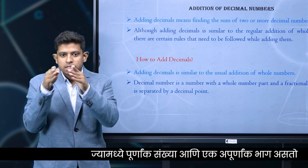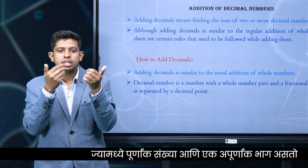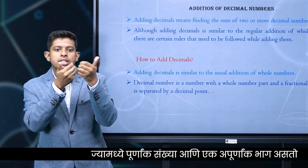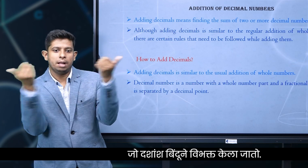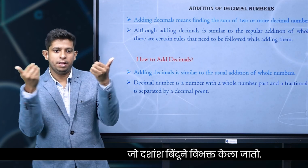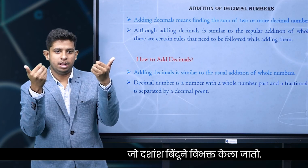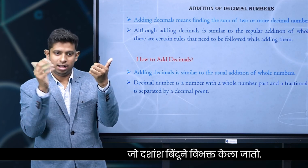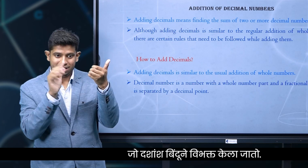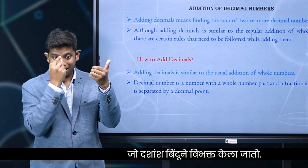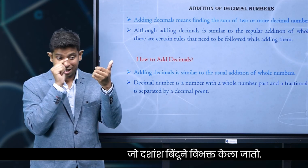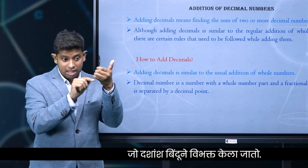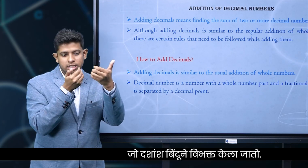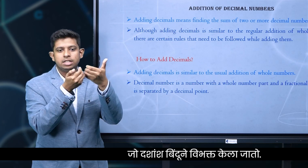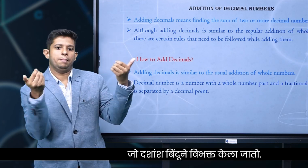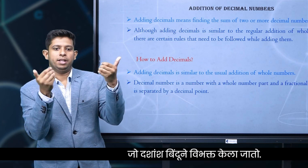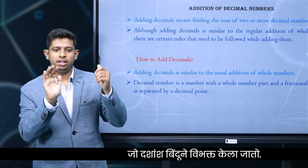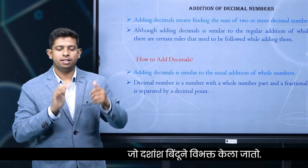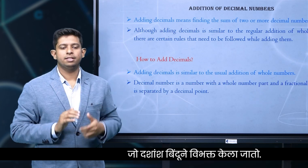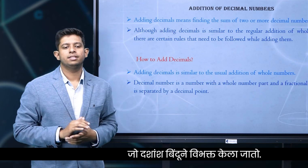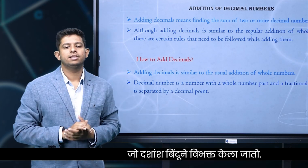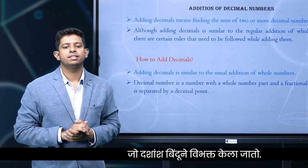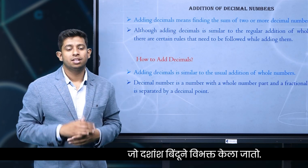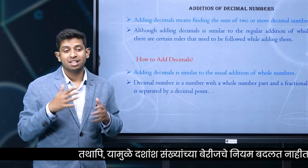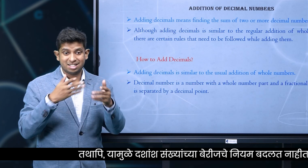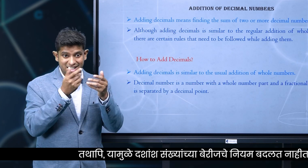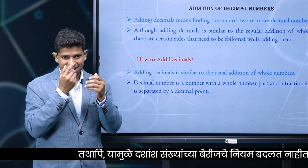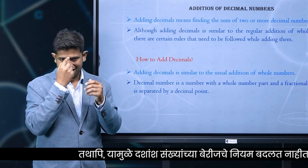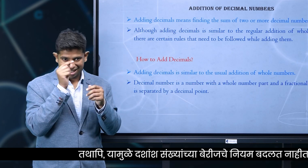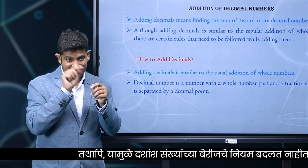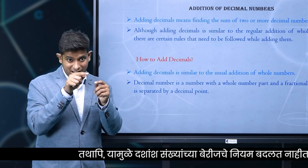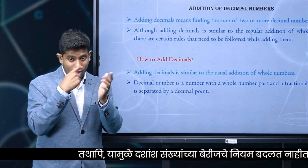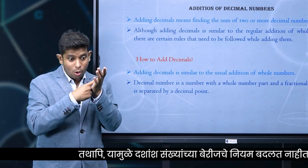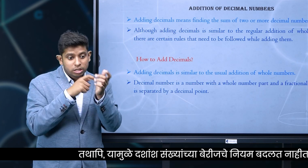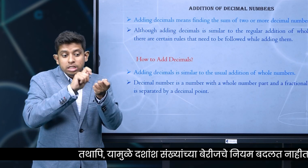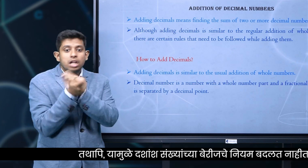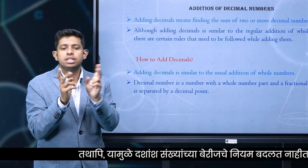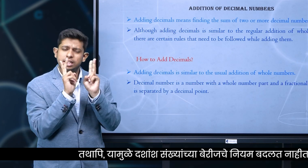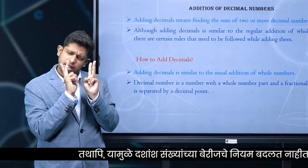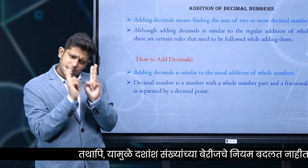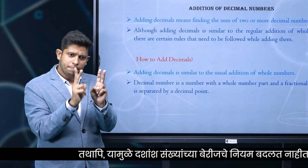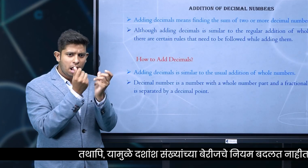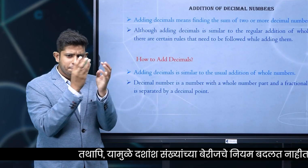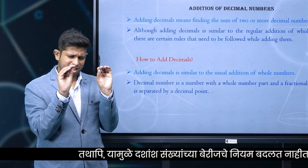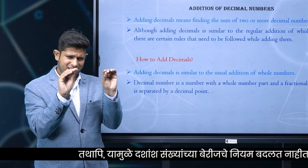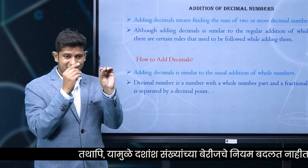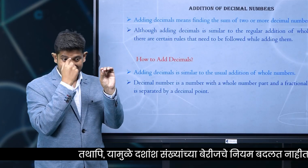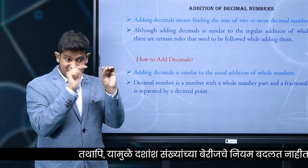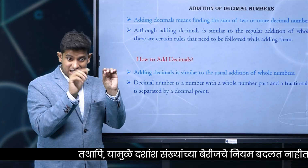असतो जो दशांश बिंदूने विभक्त केला जातो. तथापि यामुळे दशांश संख्यांची बेरजेचे नियम